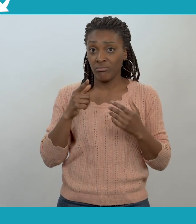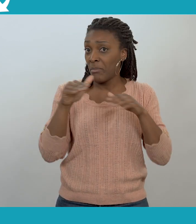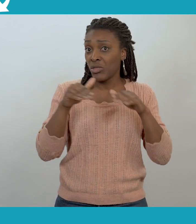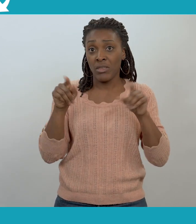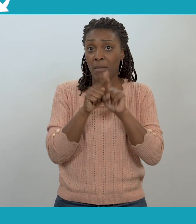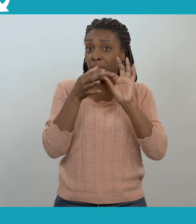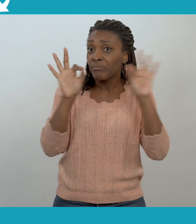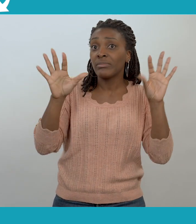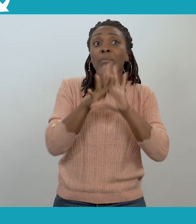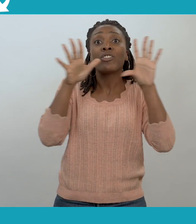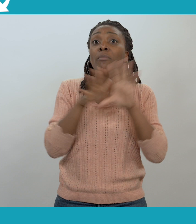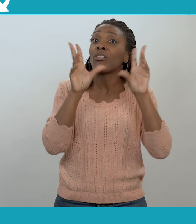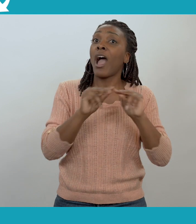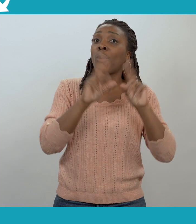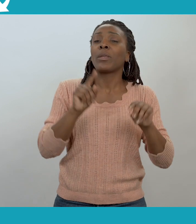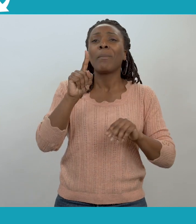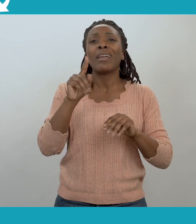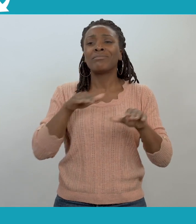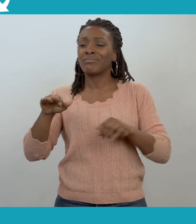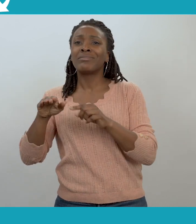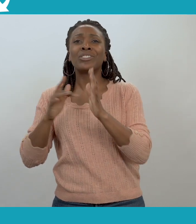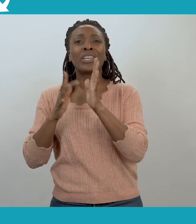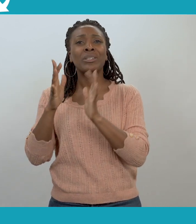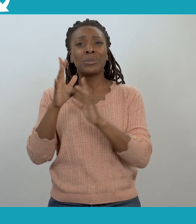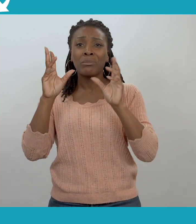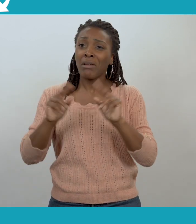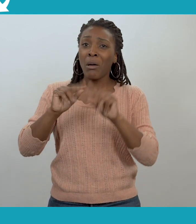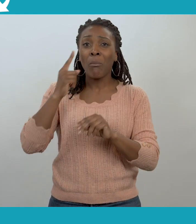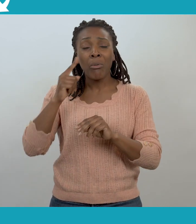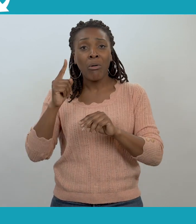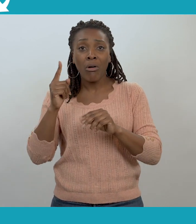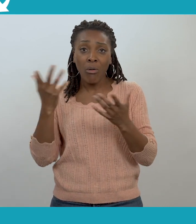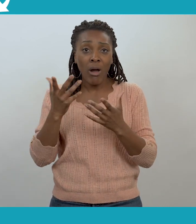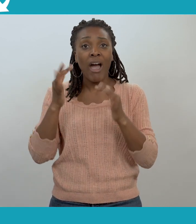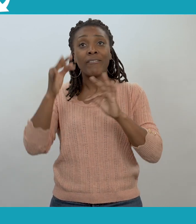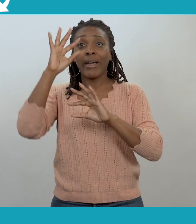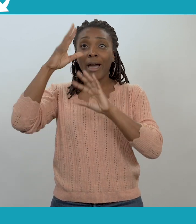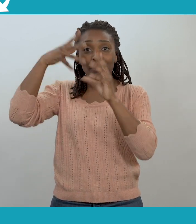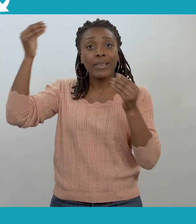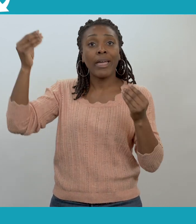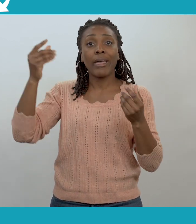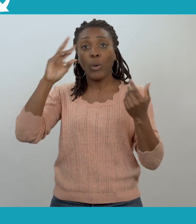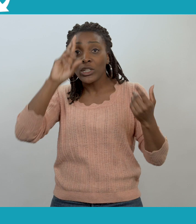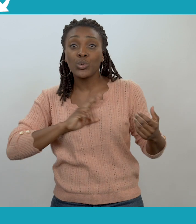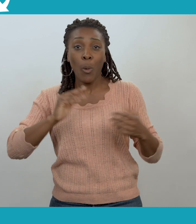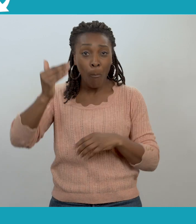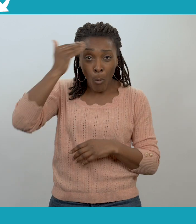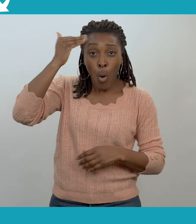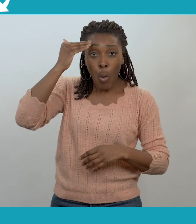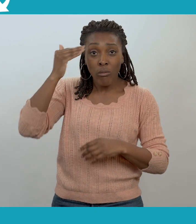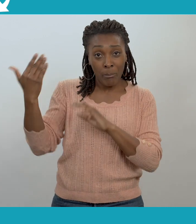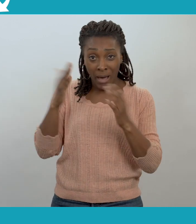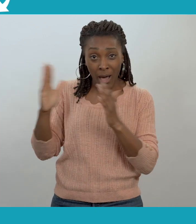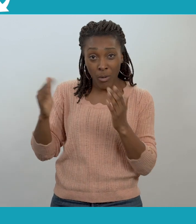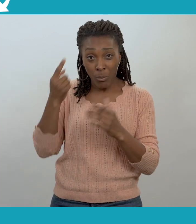philosophie. Mais Jésus n'a pas raconté de paraboles pour enseigner des principes abstraits des domaines religieux ou moraux. Il a